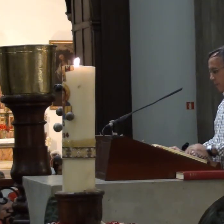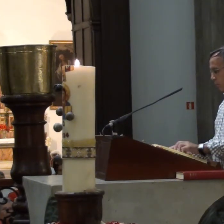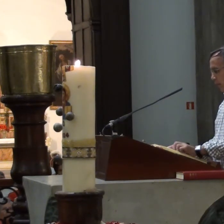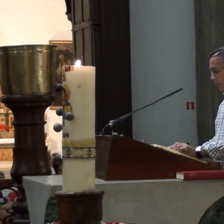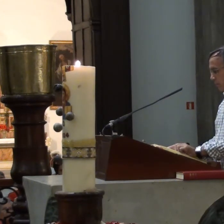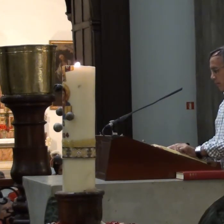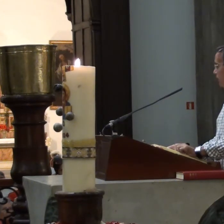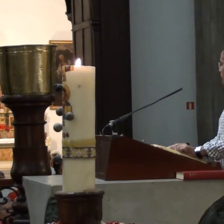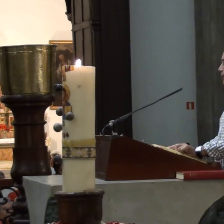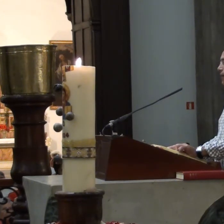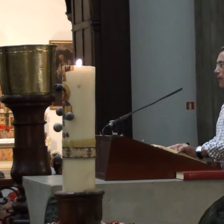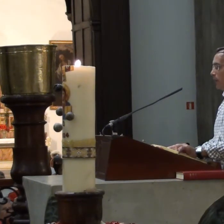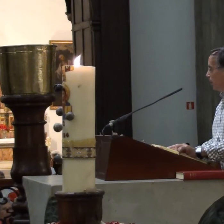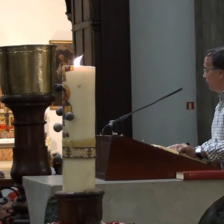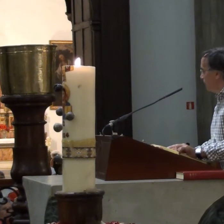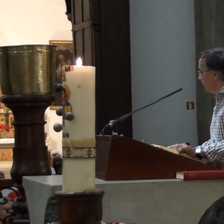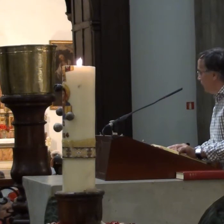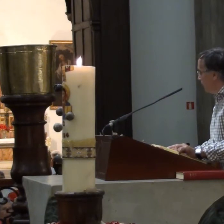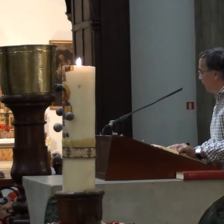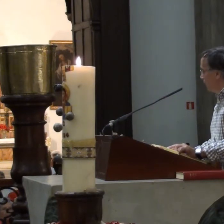abres tu mano